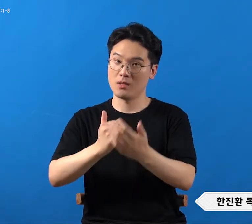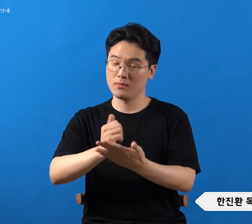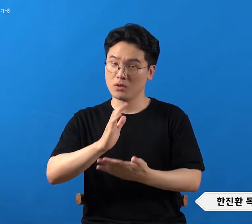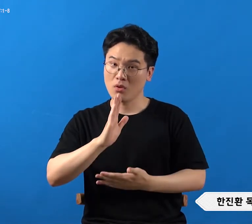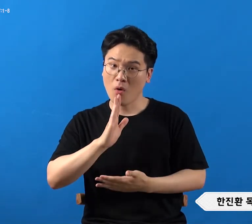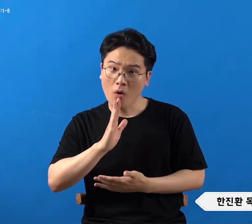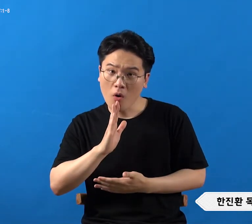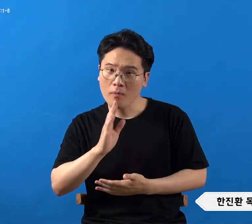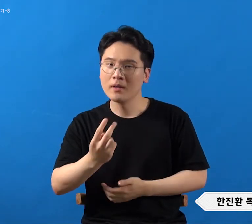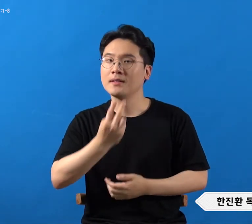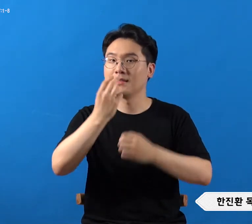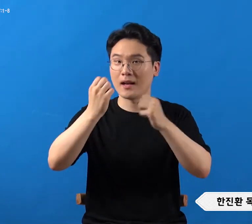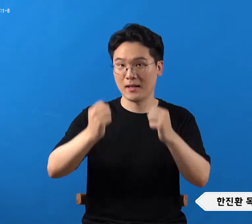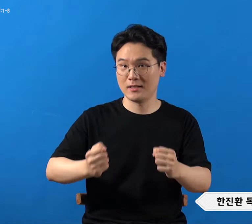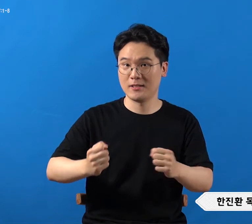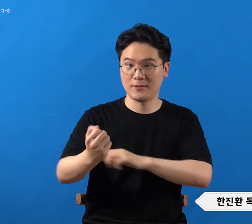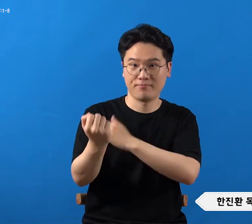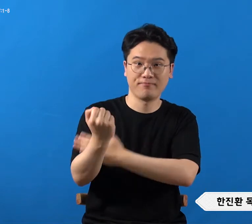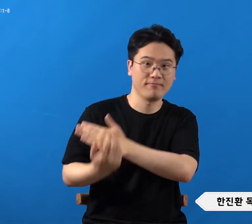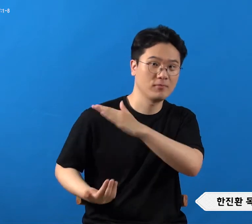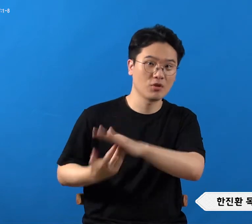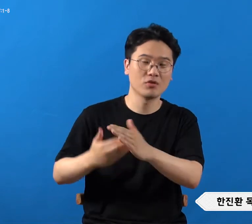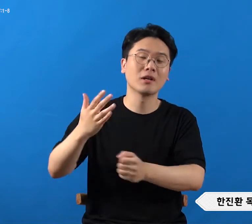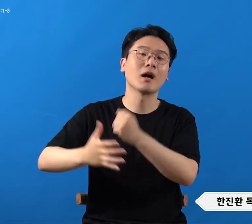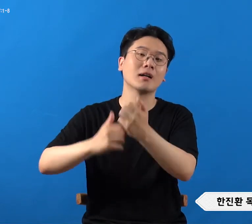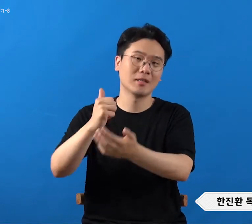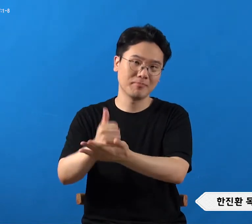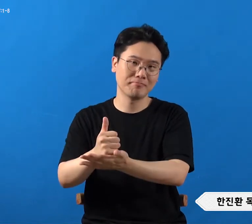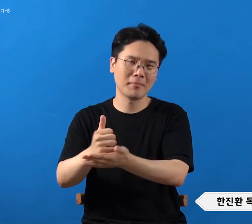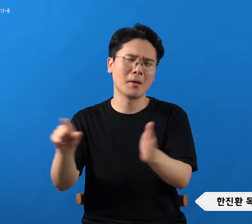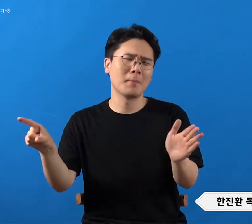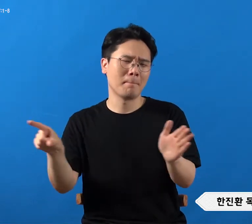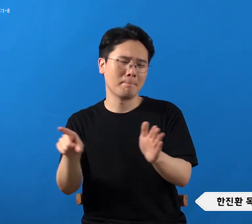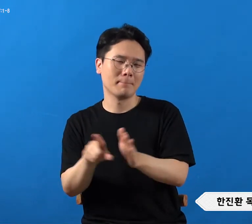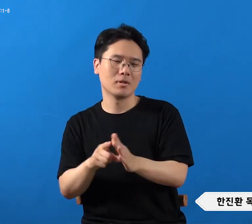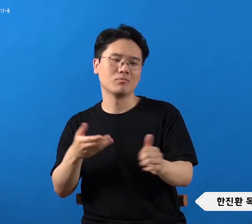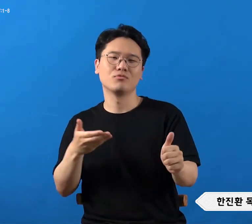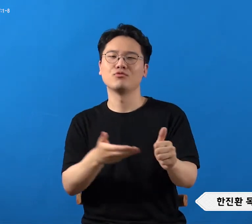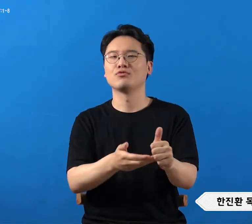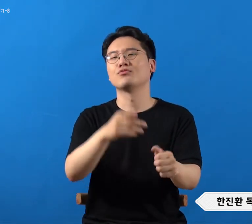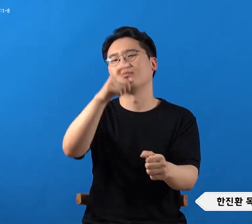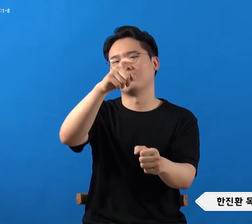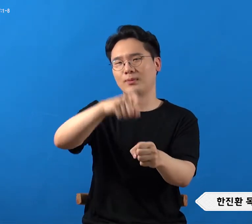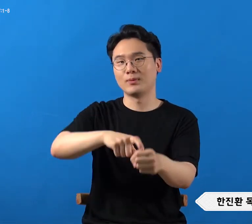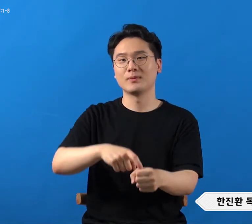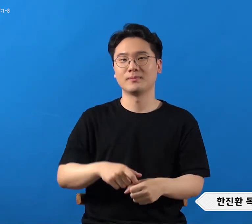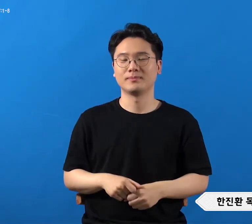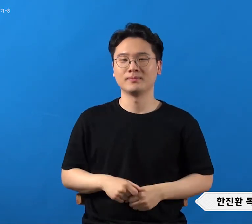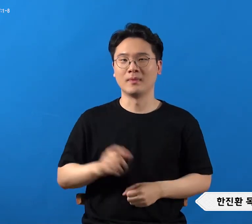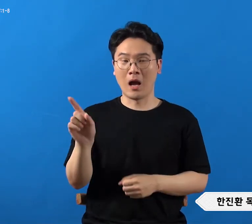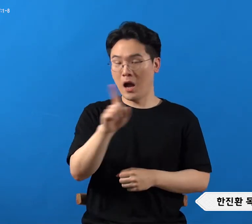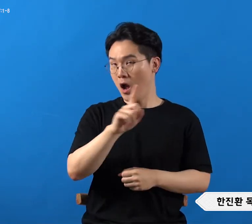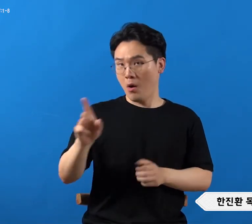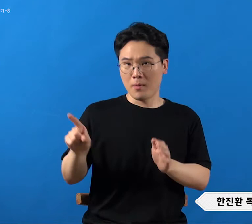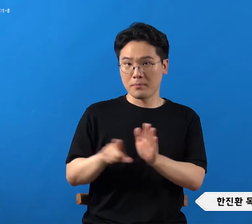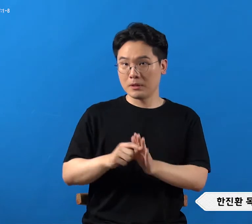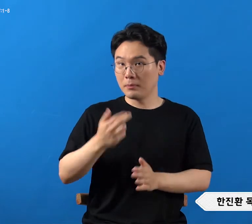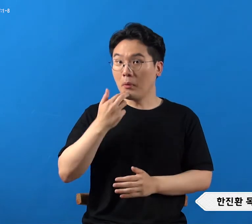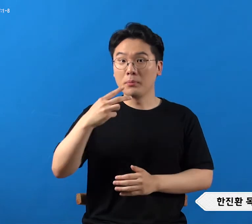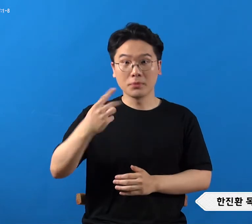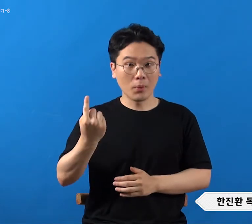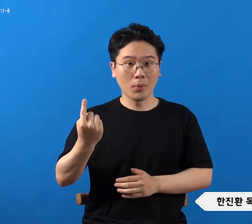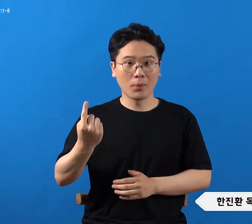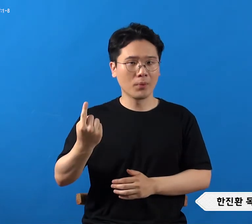정말 살아계신 전능한 하나님이라는 것을 믿게 하기 위해서, 아무리 믿음 없는 사람도